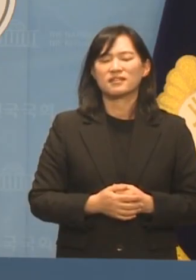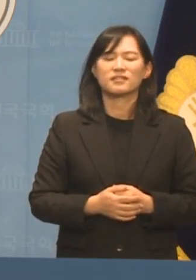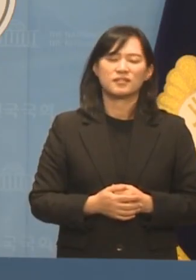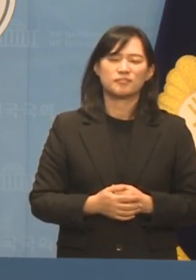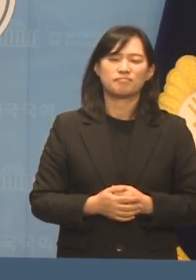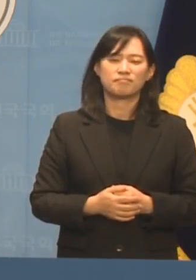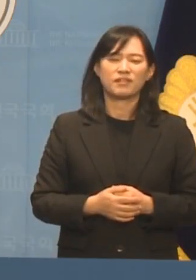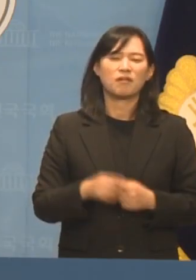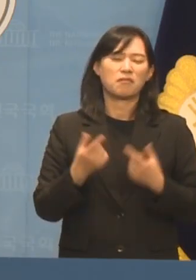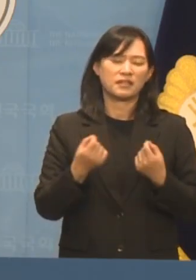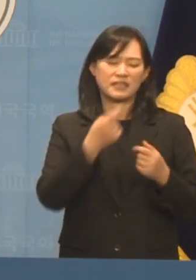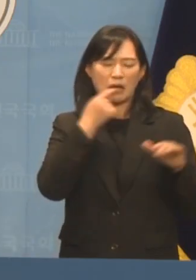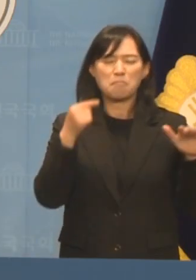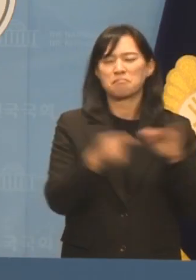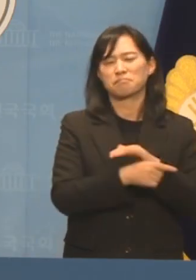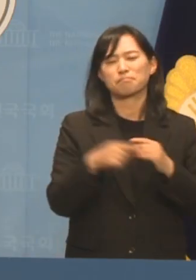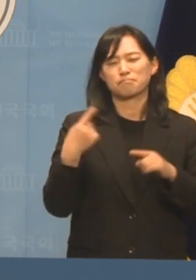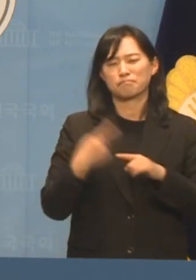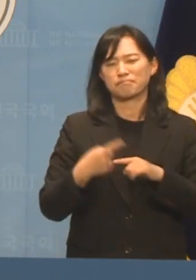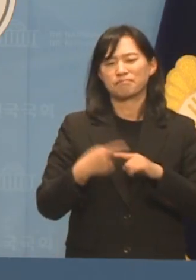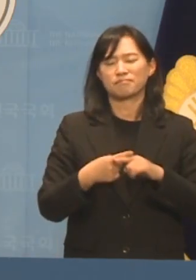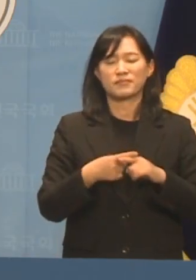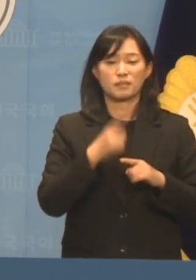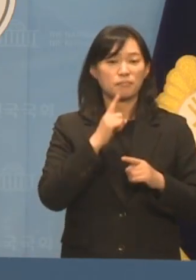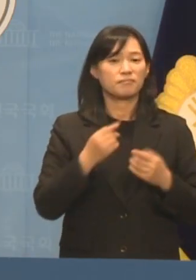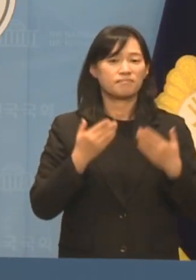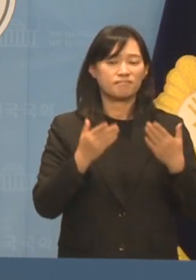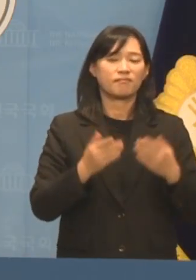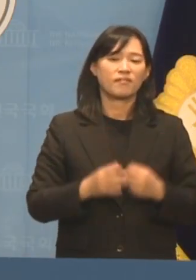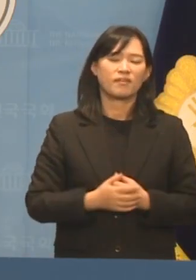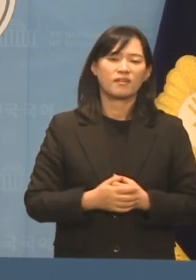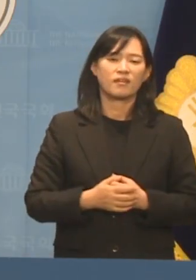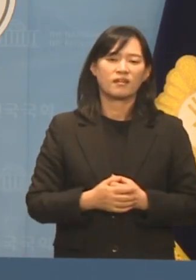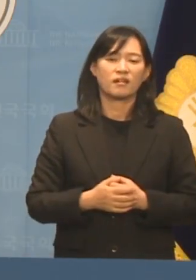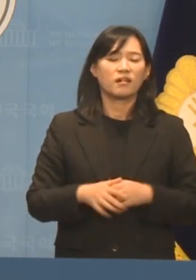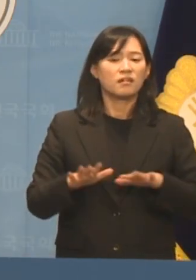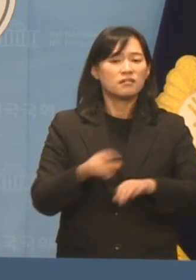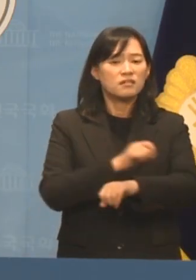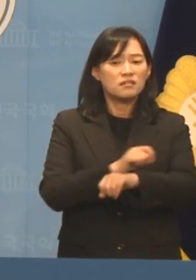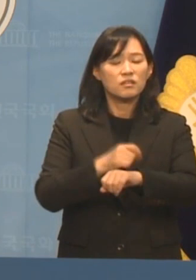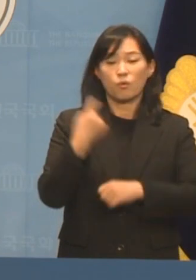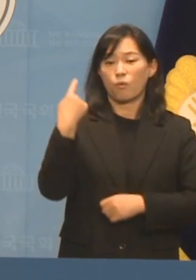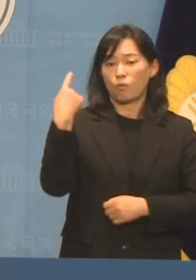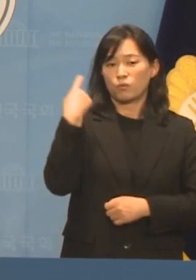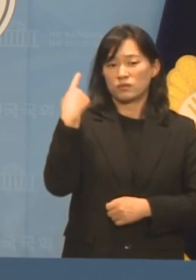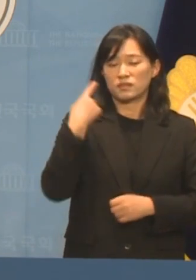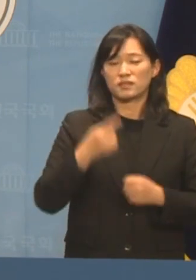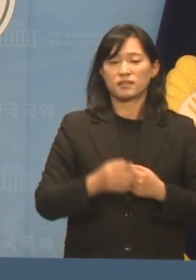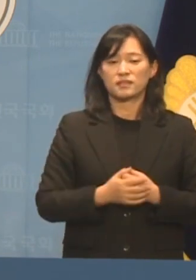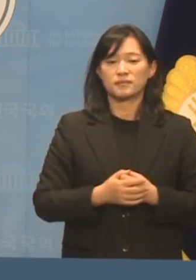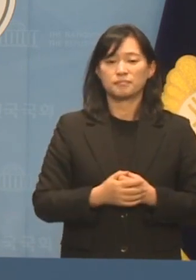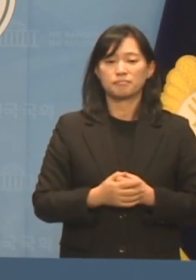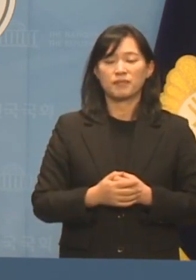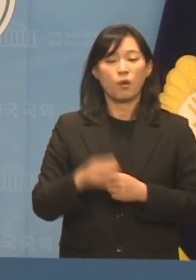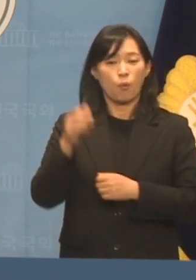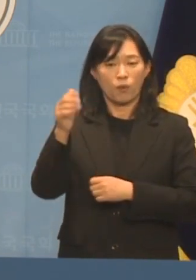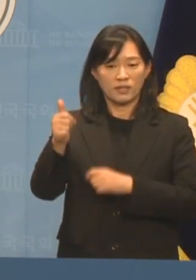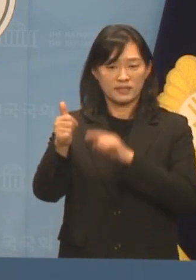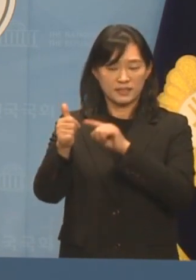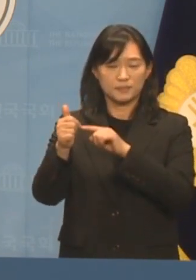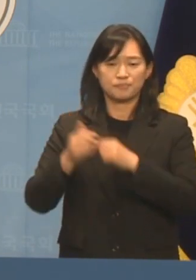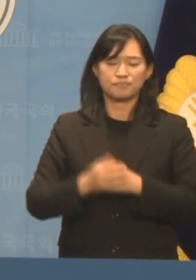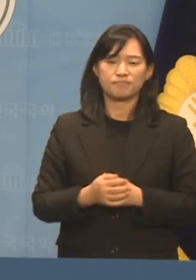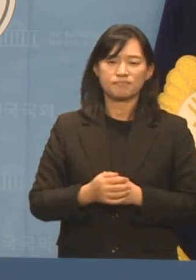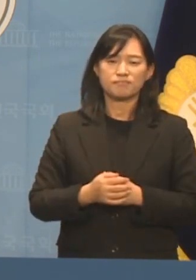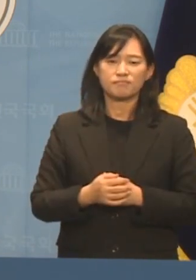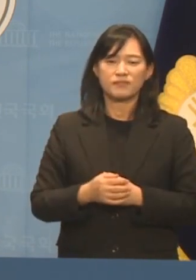그런 계엄령과 다름없다라는 말씀을 드리고요. 특히 어제 김병주 회장, 마이클